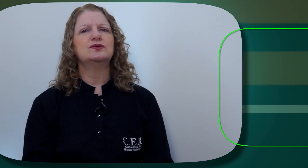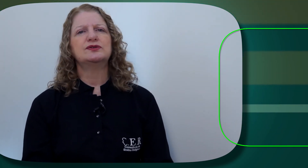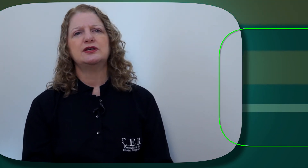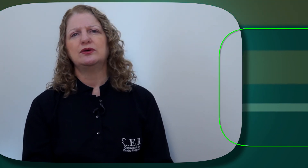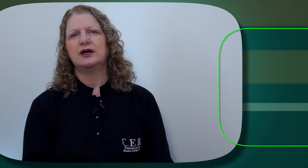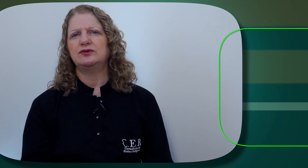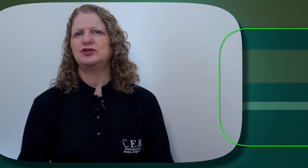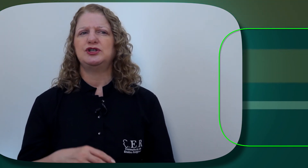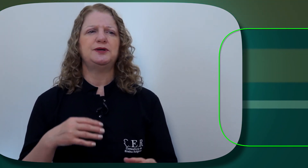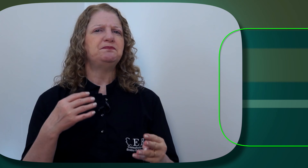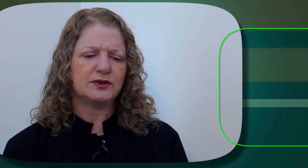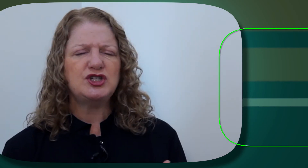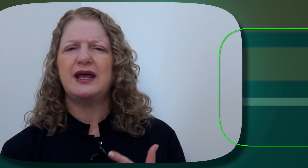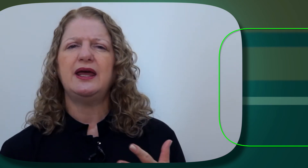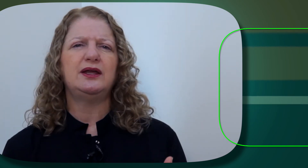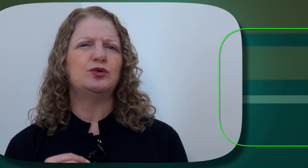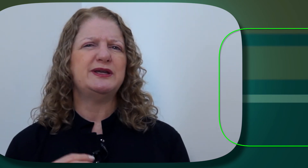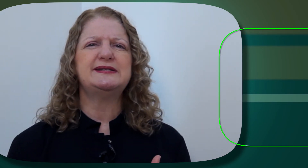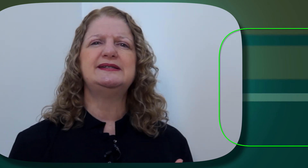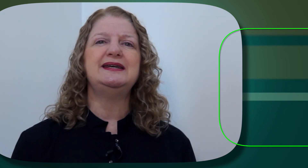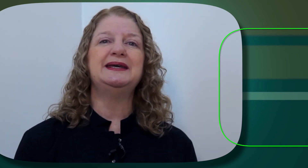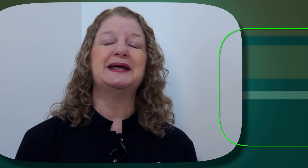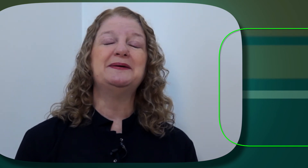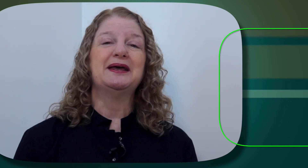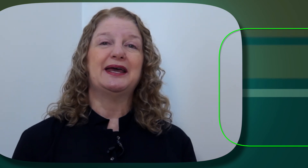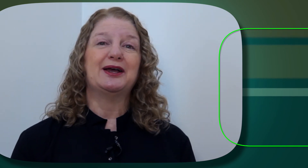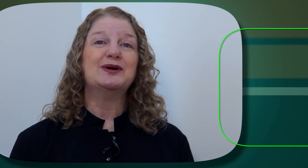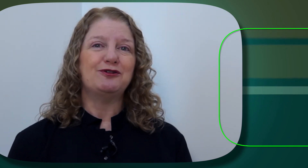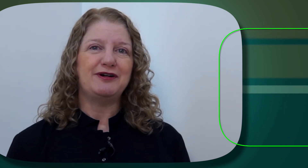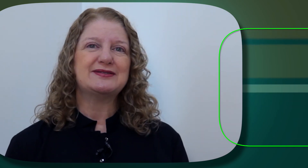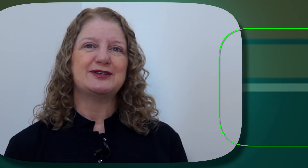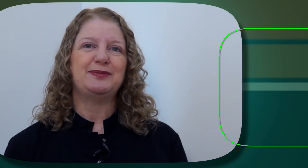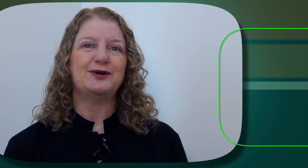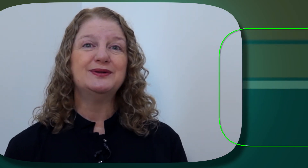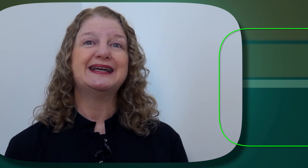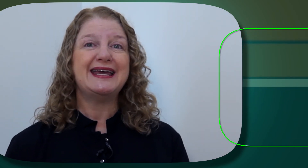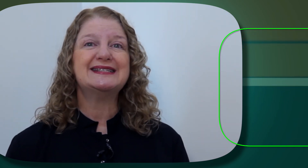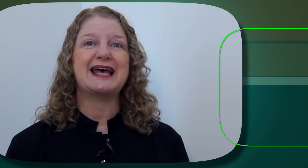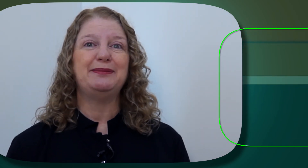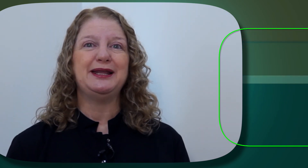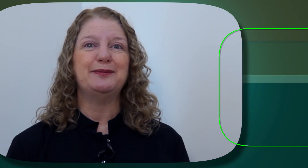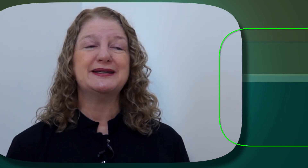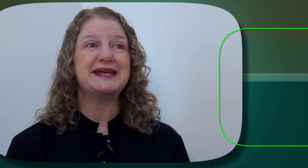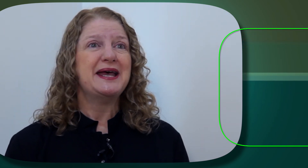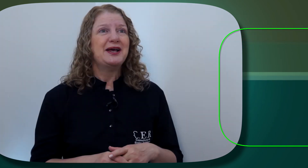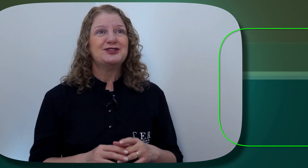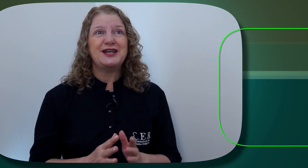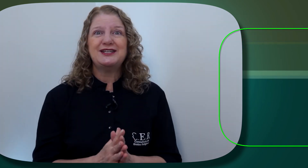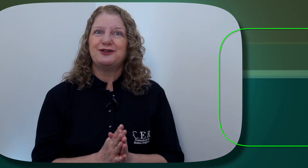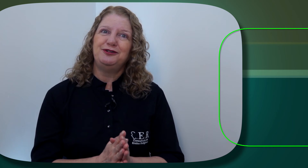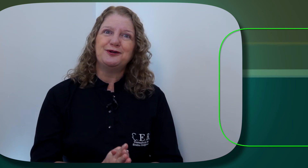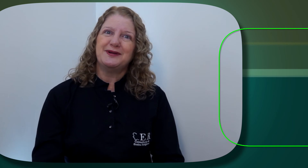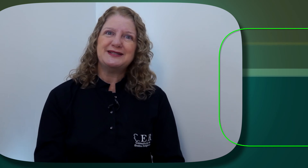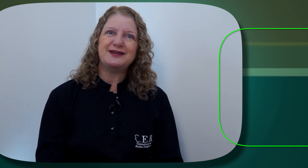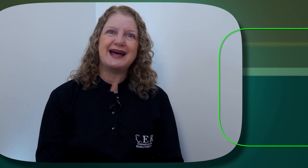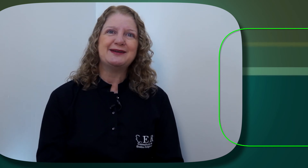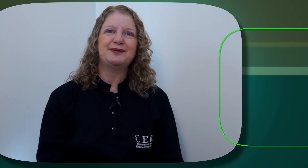os educandos de Direito, Medicina, quando eu faço essa pergunta, quem sabe Libras? Gente, eu fico impressionada